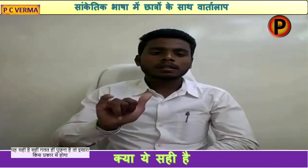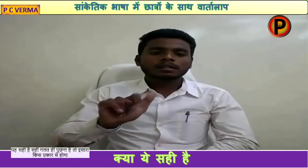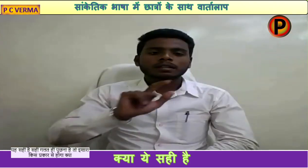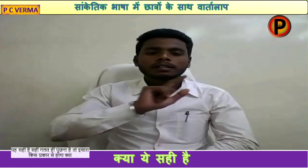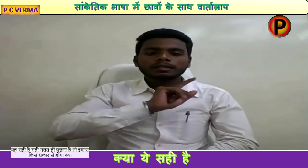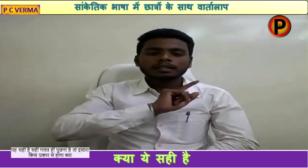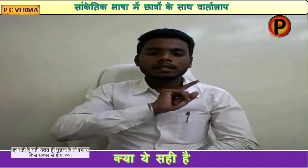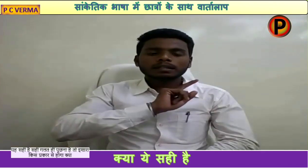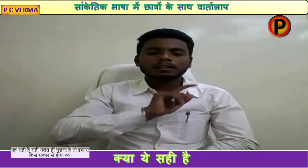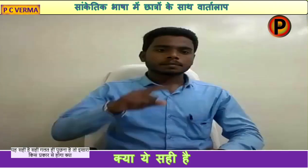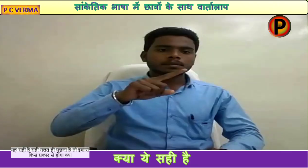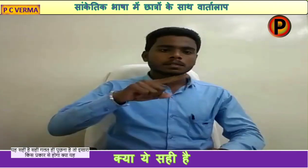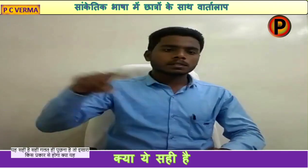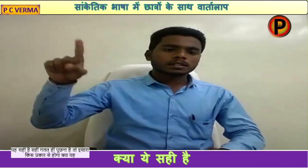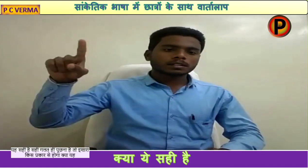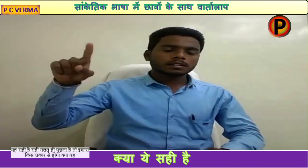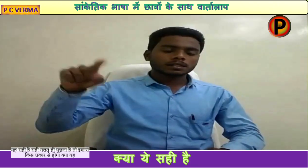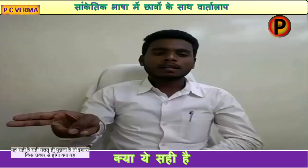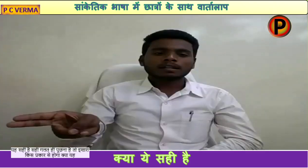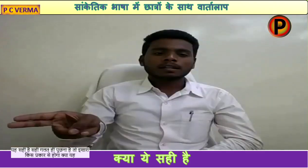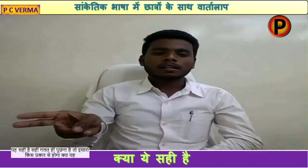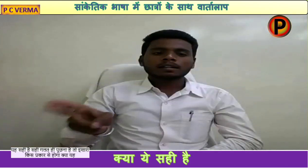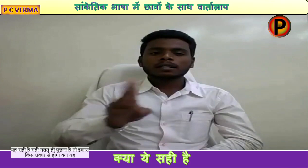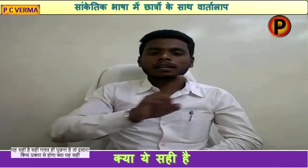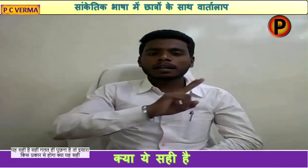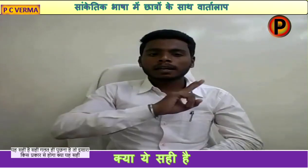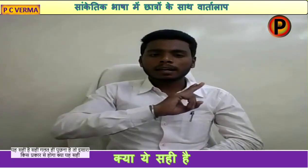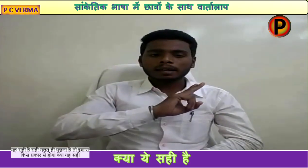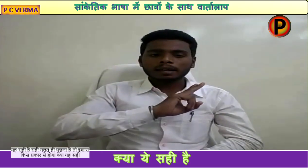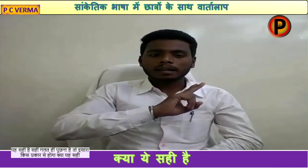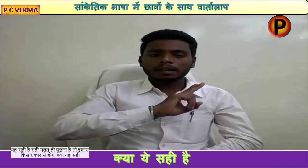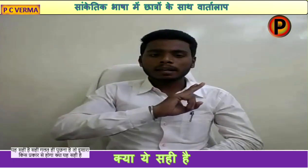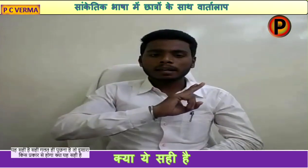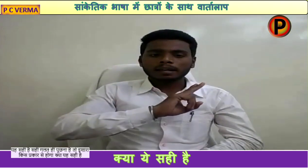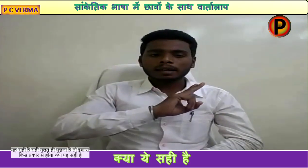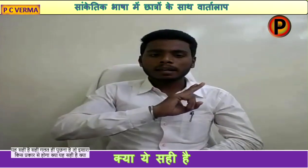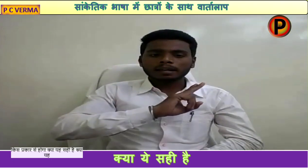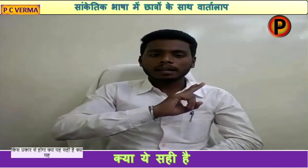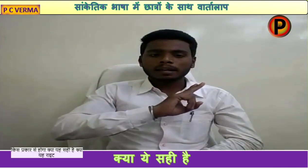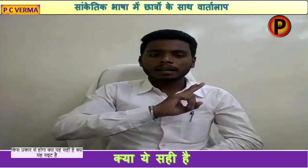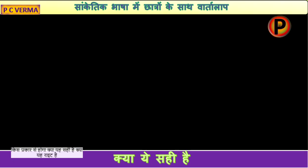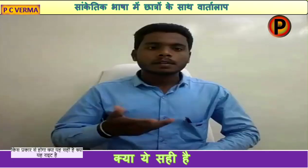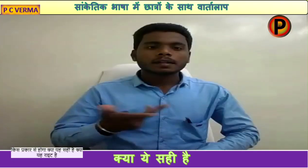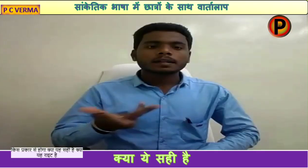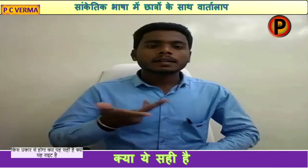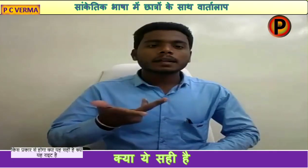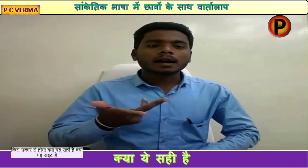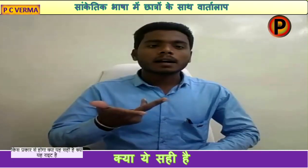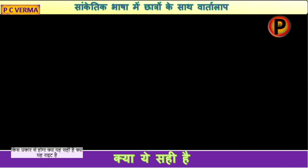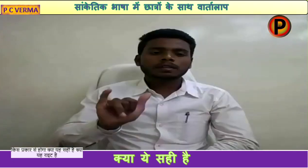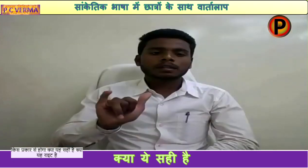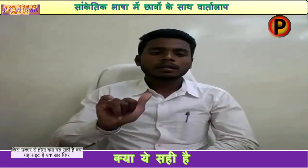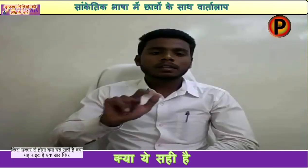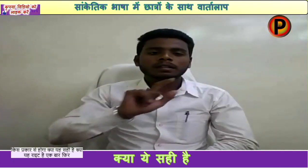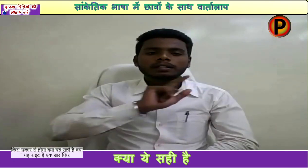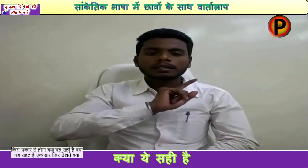ये सही है, क्या ये राइट है, देखिए एक बार फिर से देखते हैं, क्या